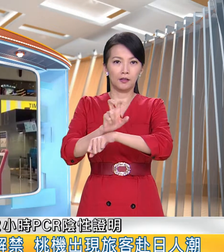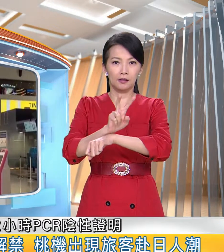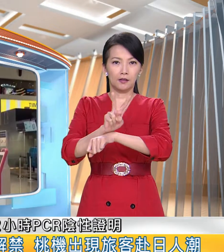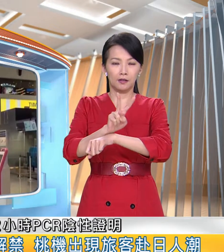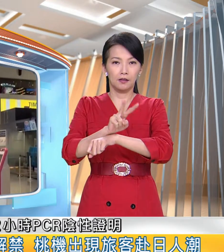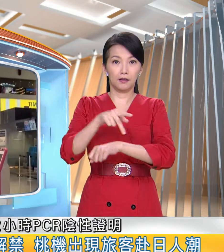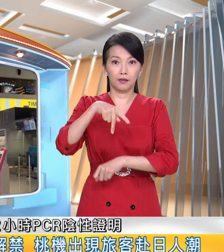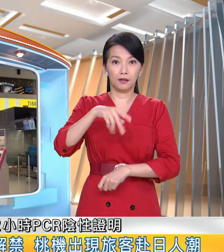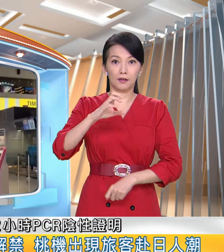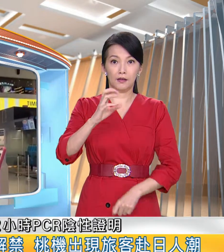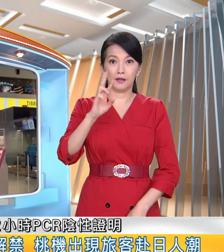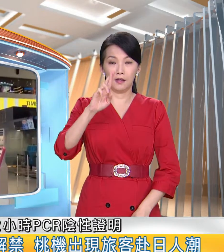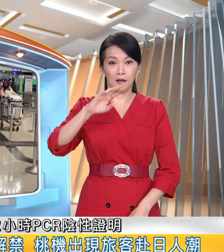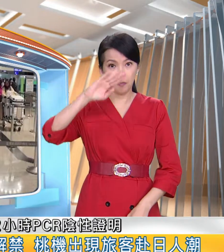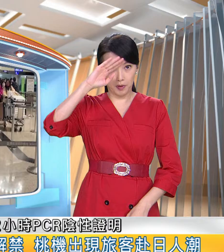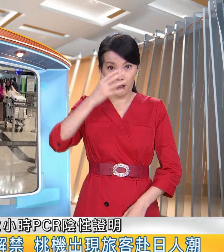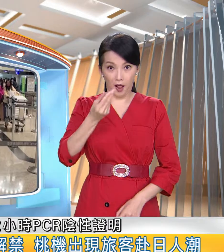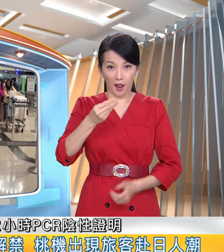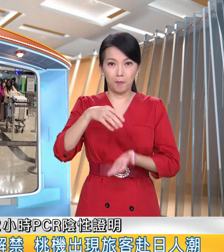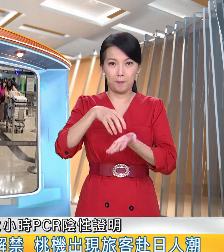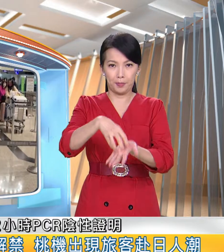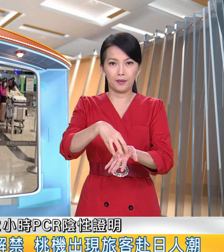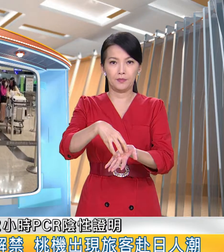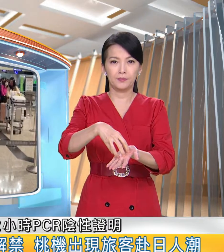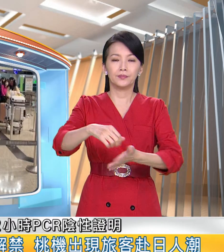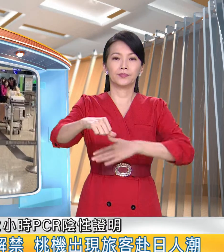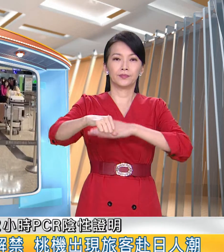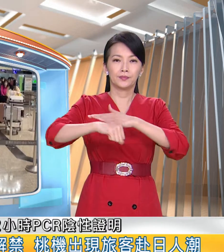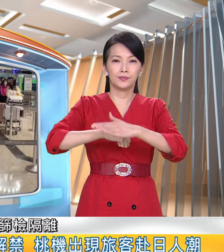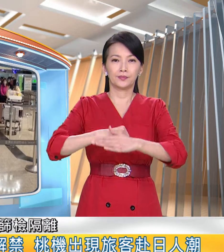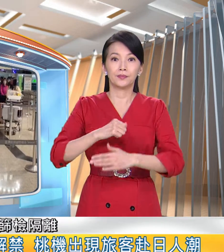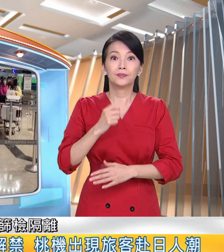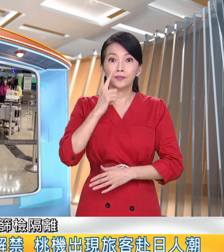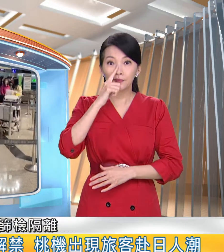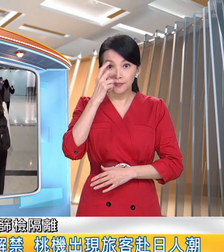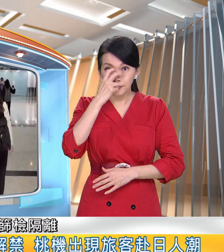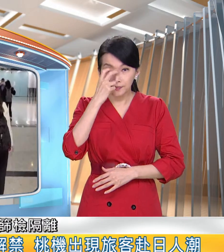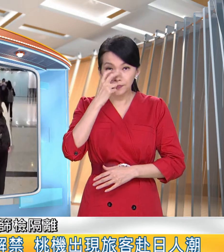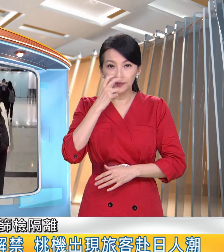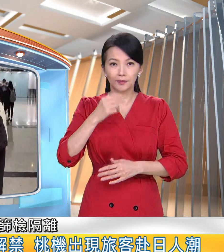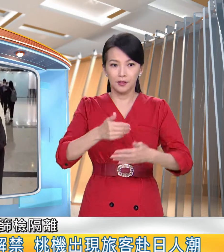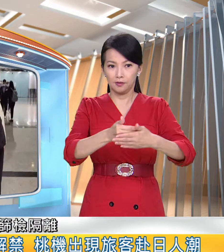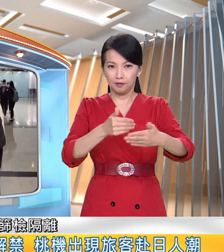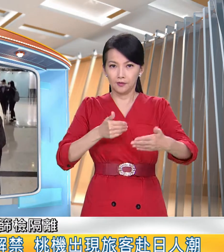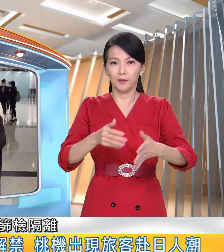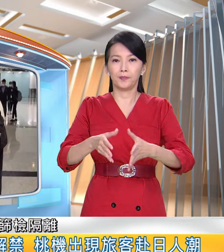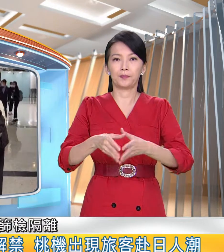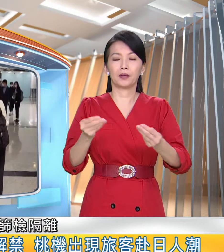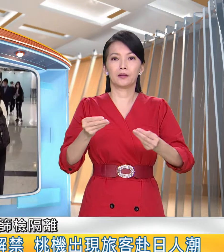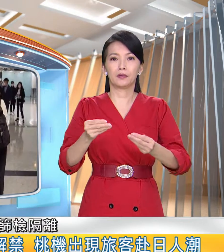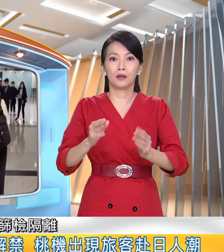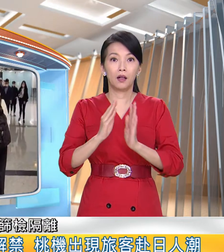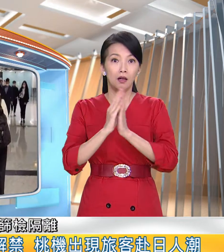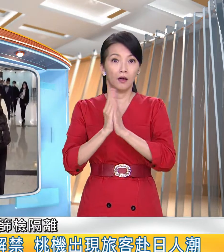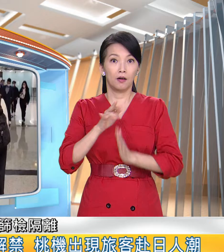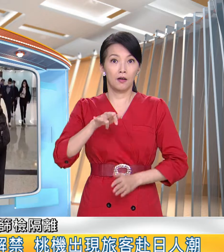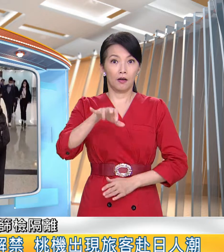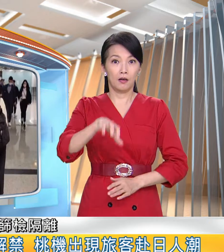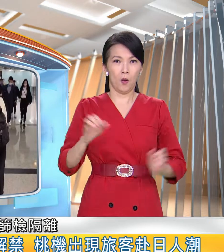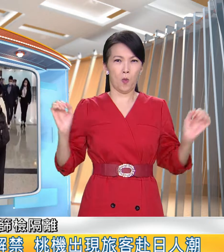前72小时 PCR 阴性证明，入境就可以免筛检、免隔离。